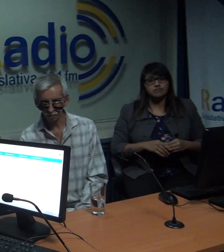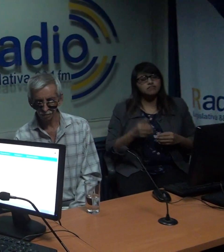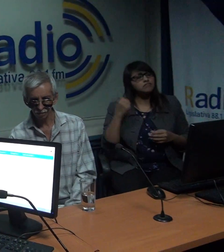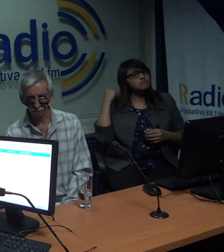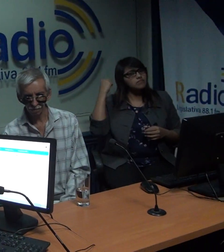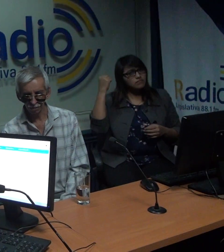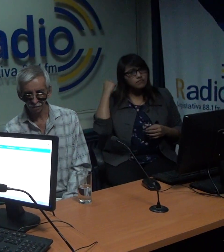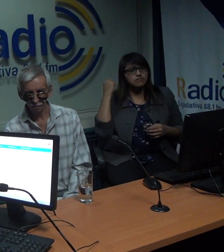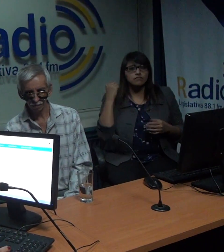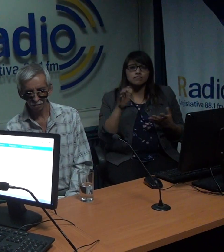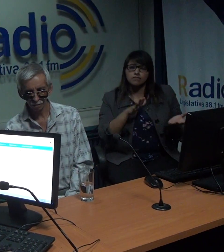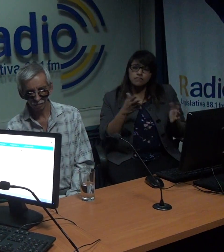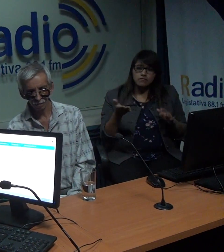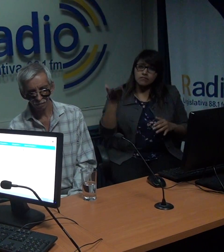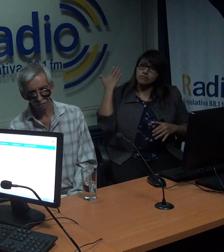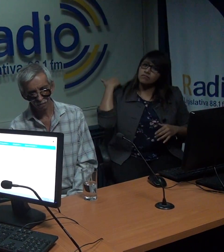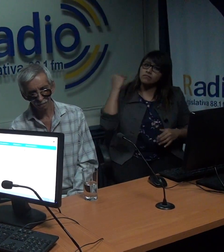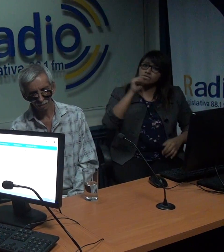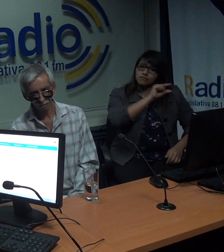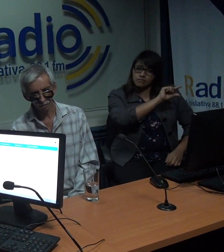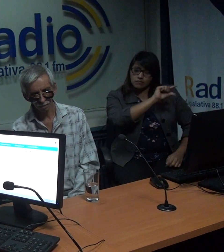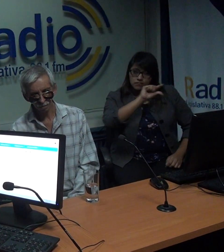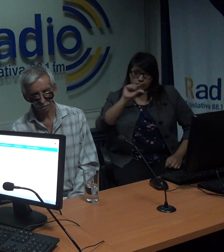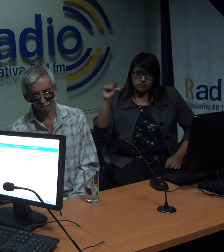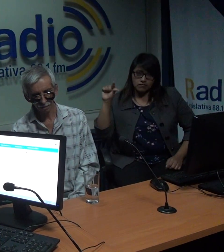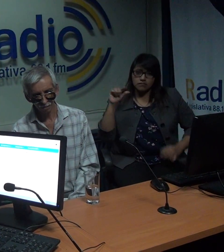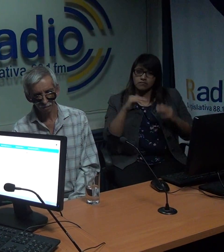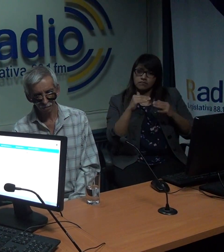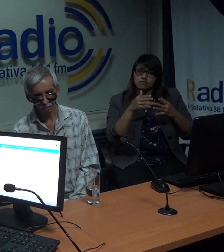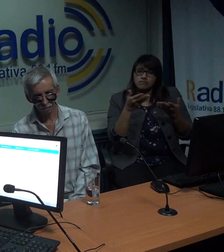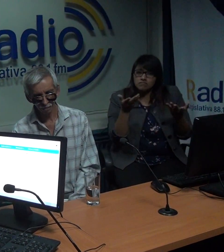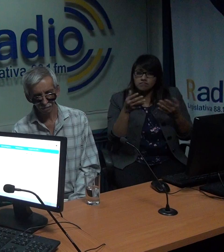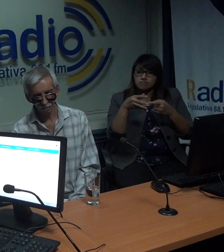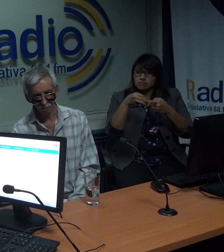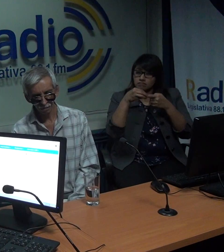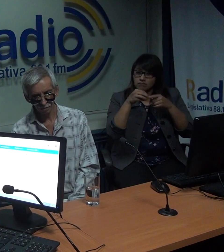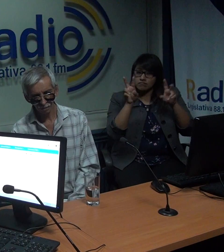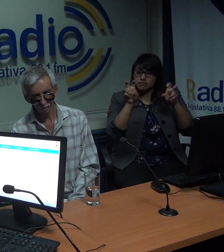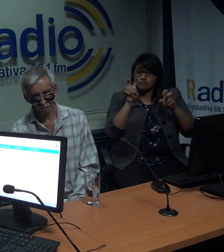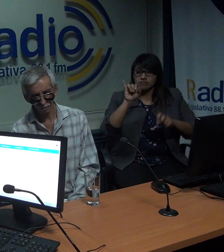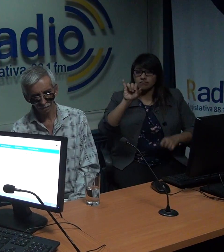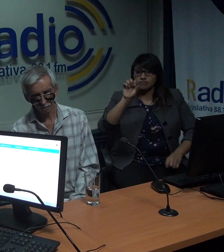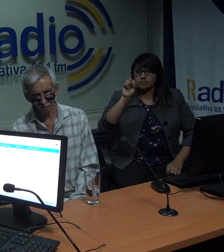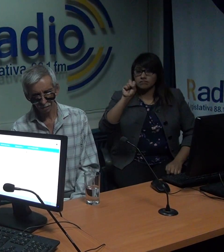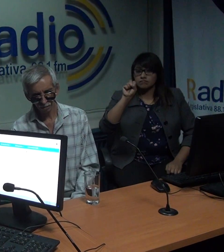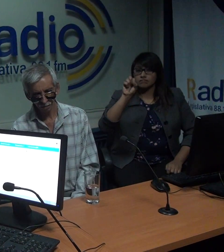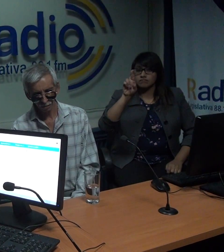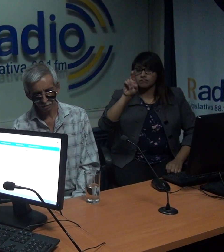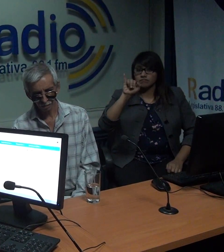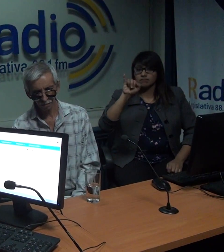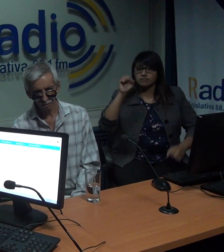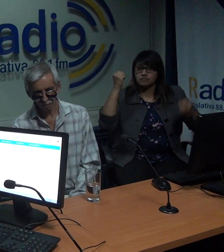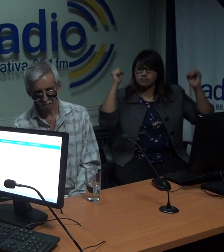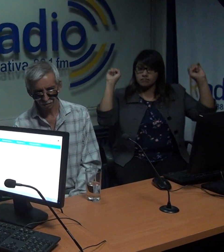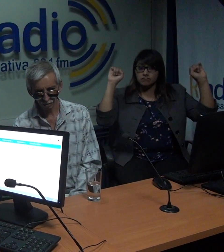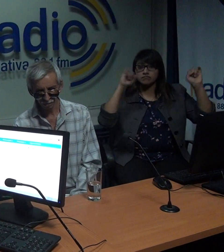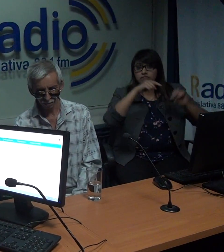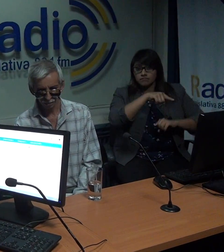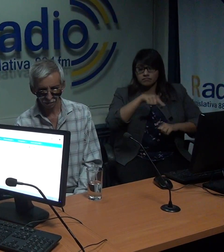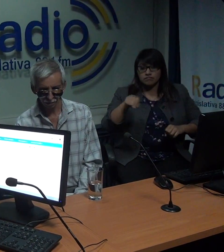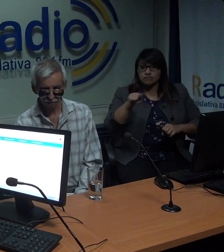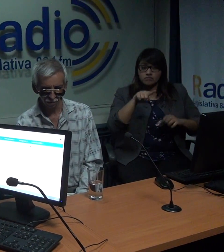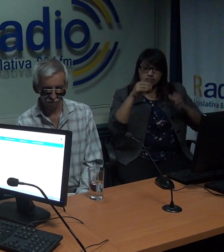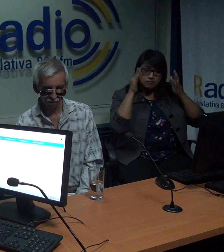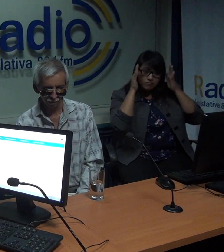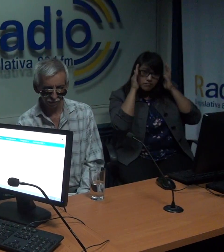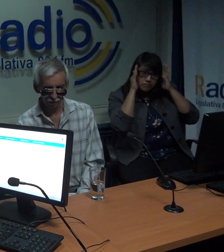que en algunos casos, hablábamos la semana pasada también con especialistas del ISRI que dan precisamente atención a ese tipo de condiciones,